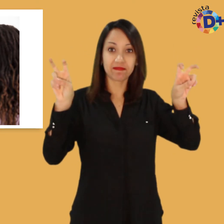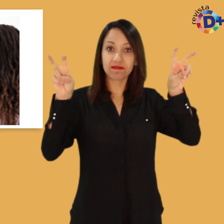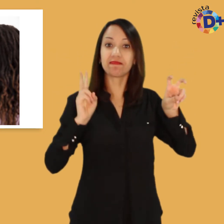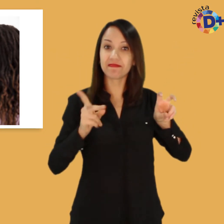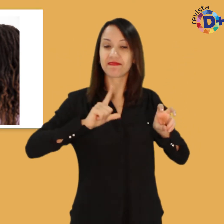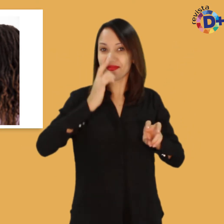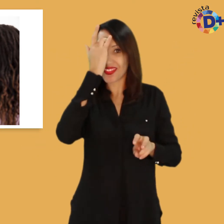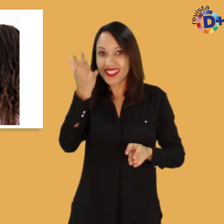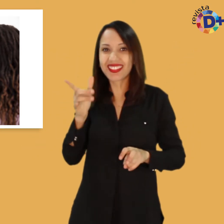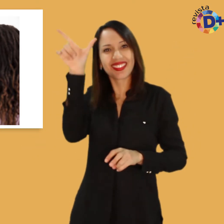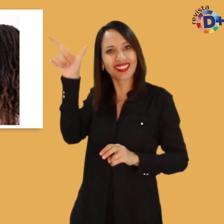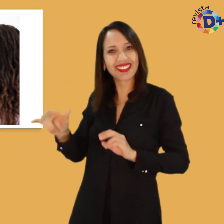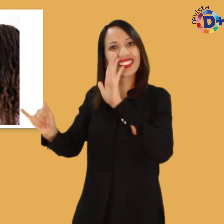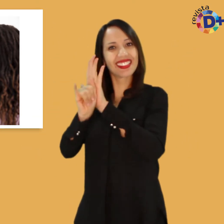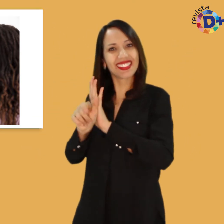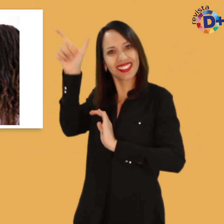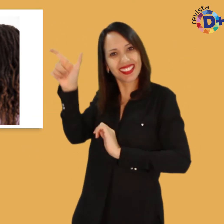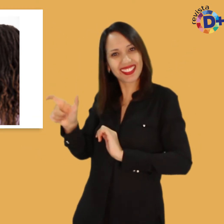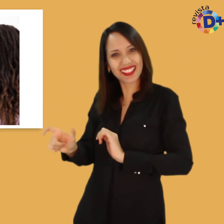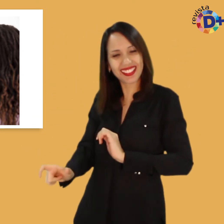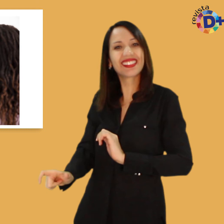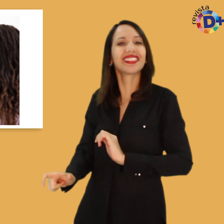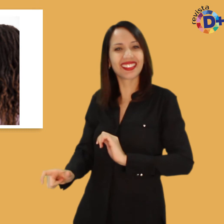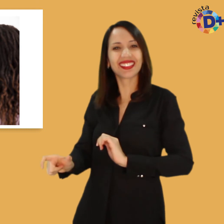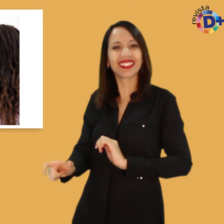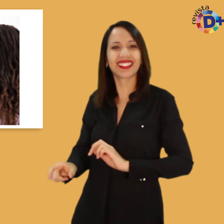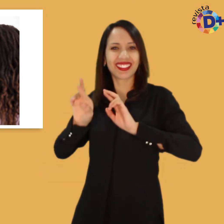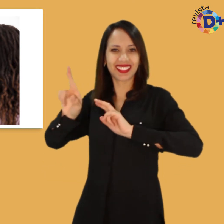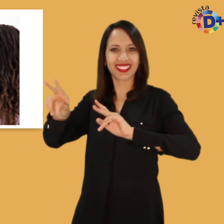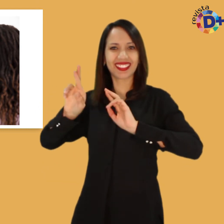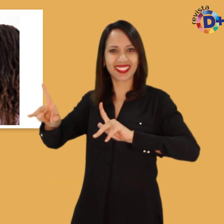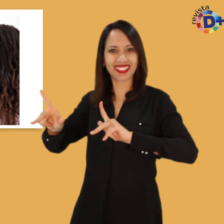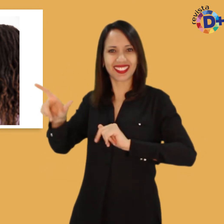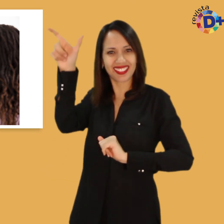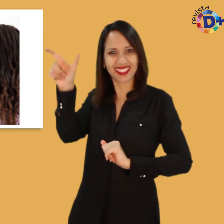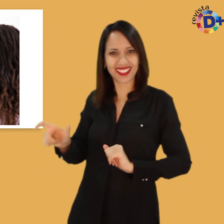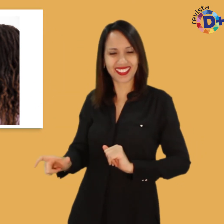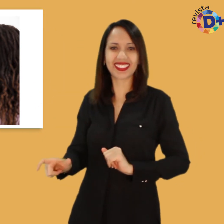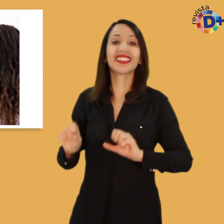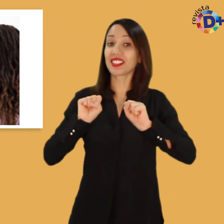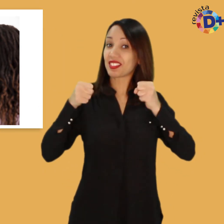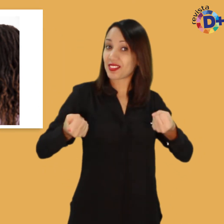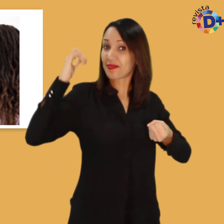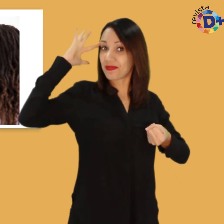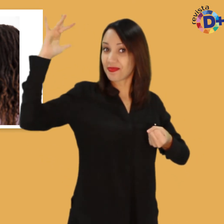a identificação desse indivíduo na sua diferença. Em defesa dessa tese, Maria